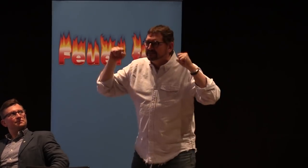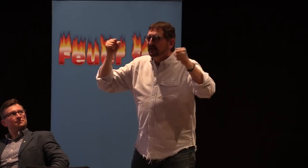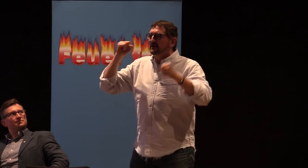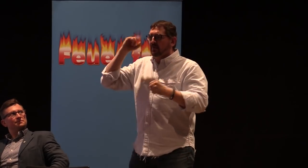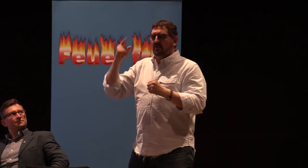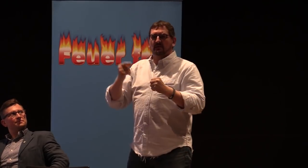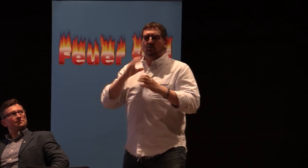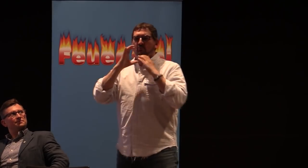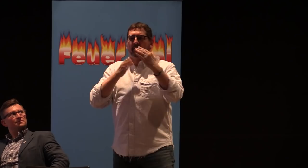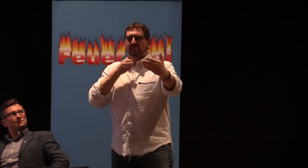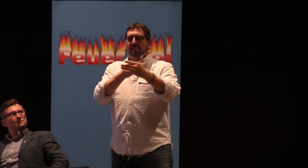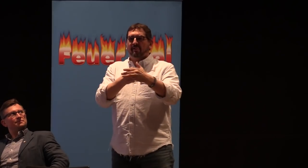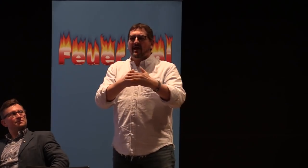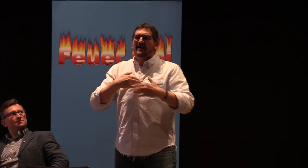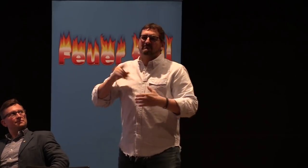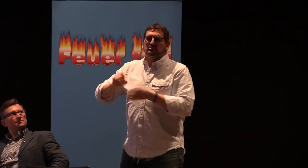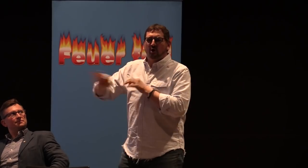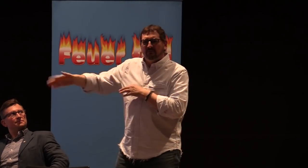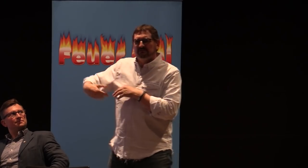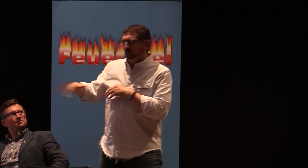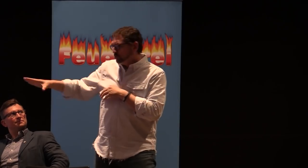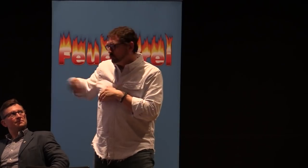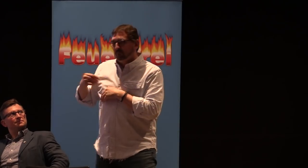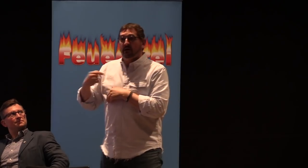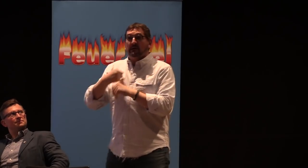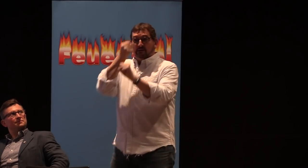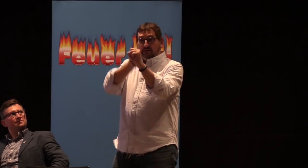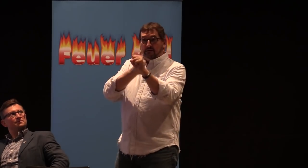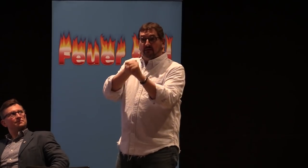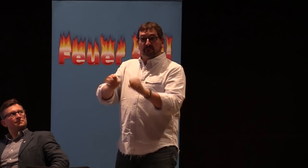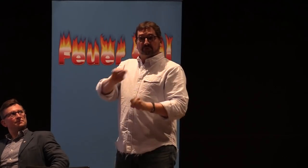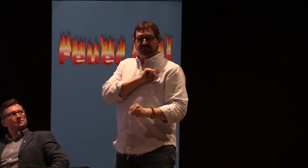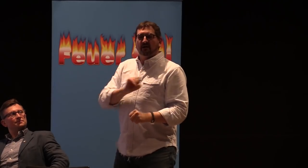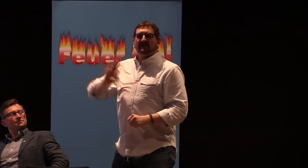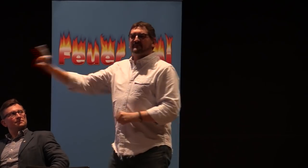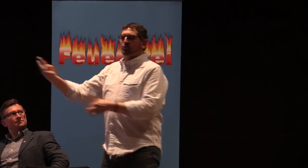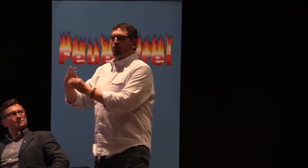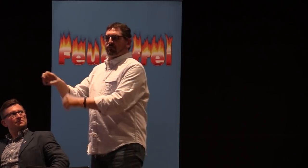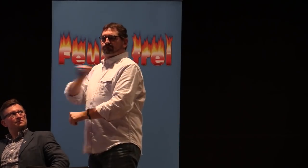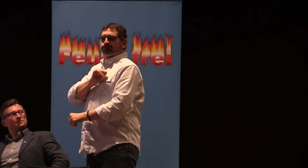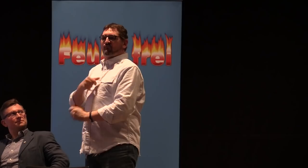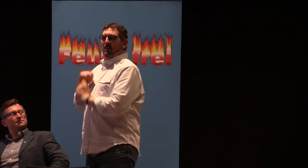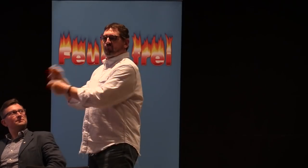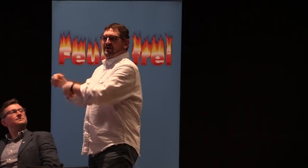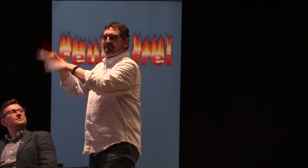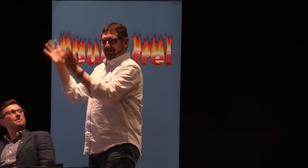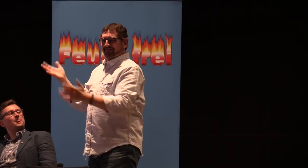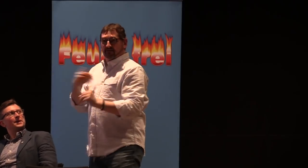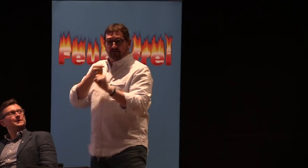Obwohl sie zum Beispiel nicht voicen können, dann kommt natürlich auch der ganze ehrenamtliche Bereich dazu, über den wir heute Abend auch schon